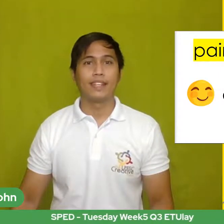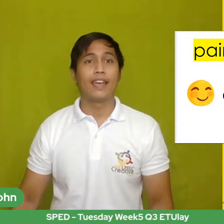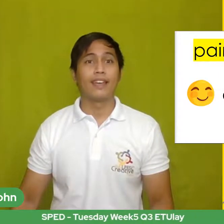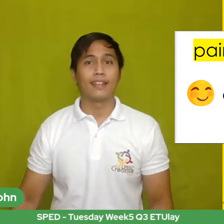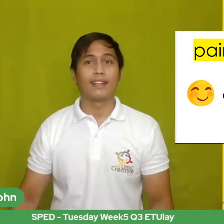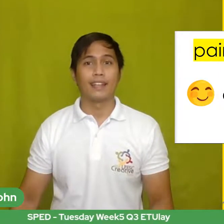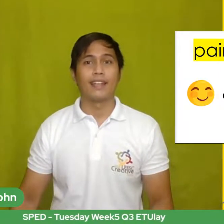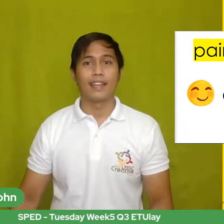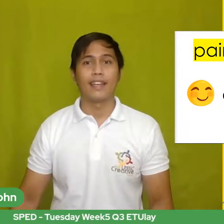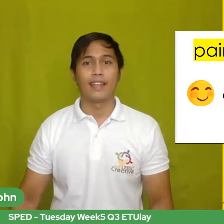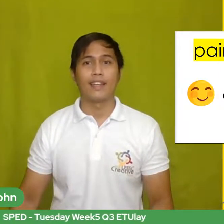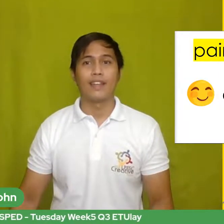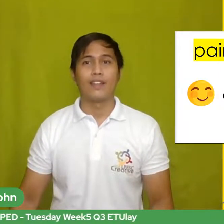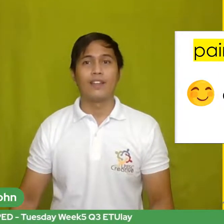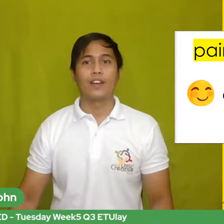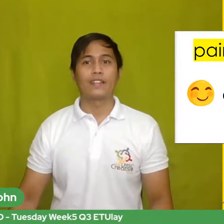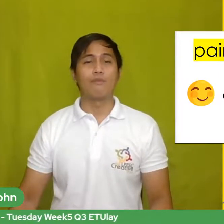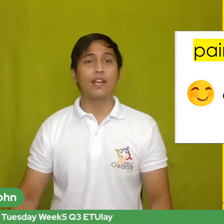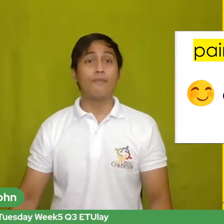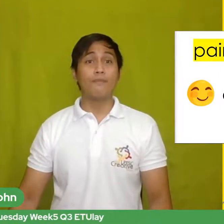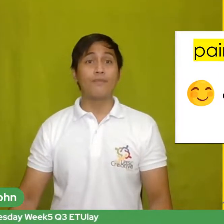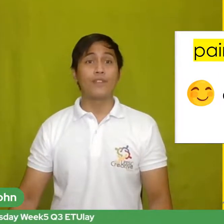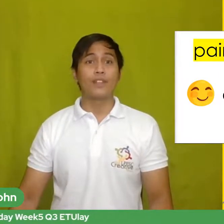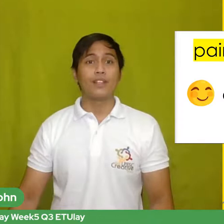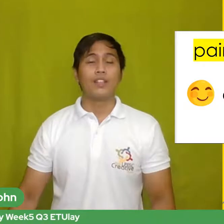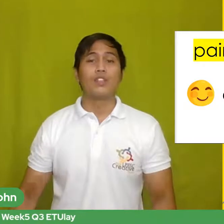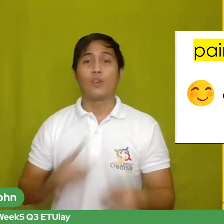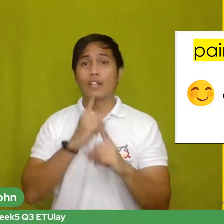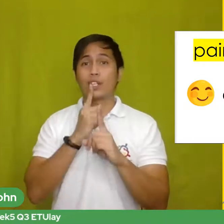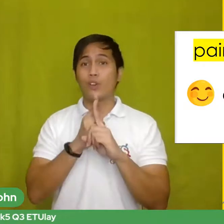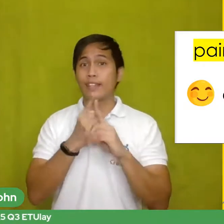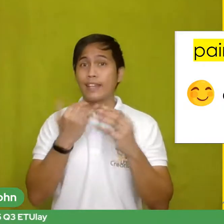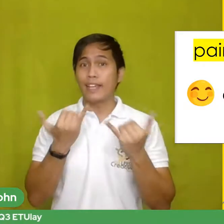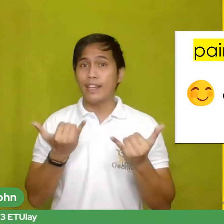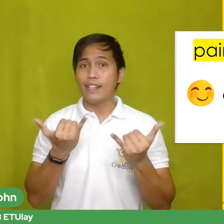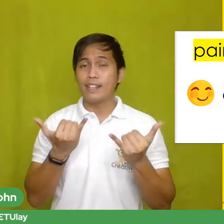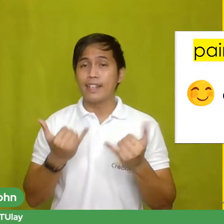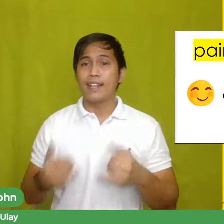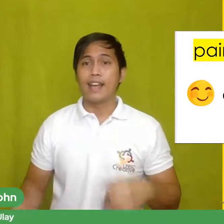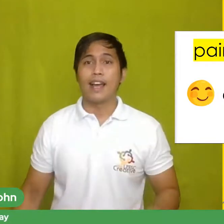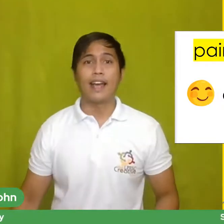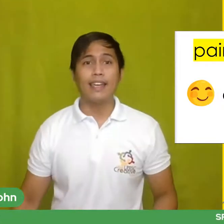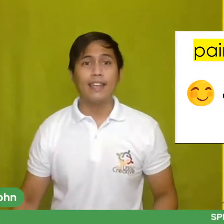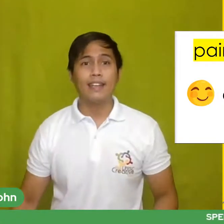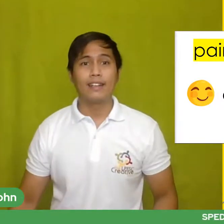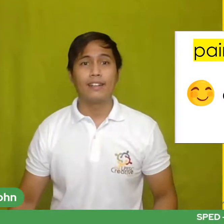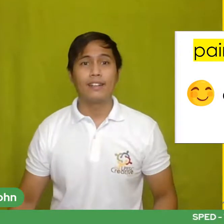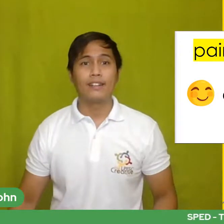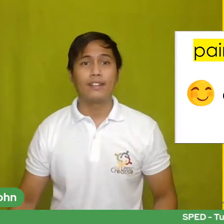Sige. Okay. Time's up. So, ang sagot natin ay